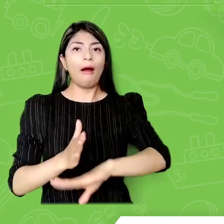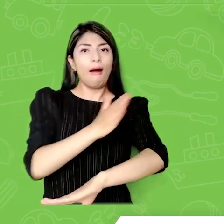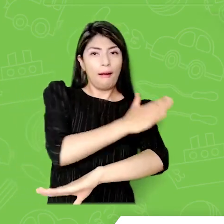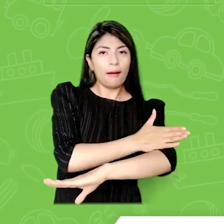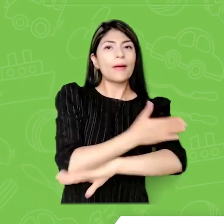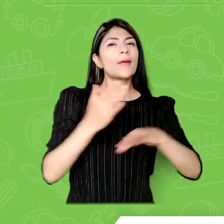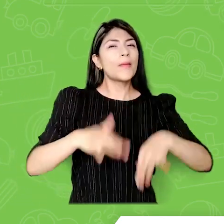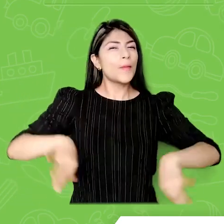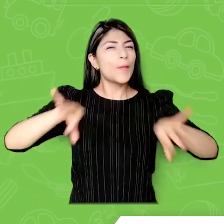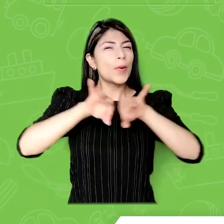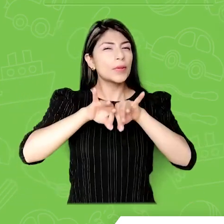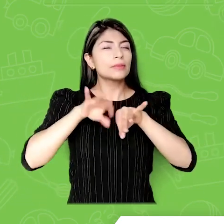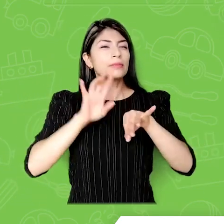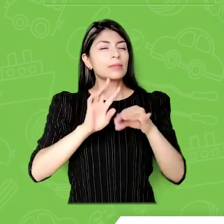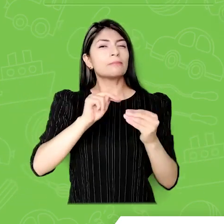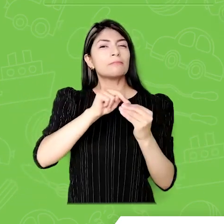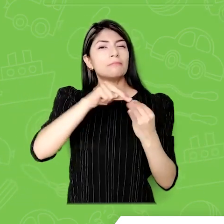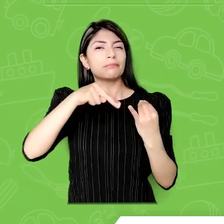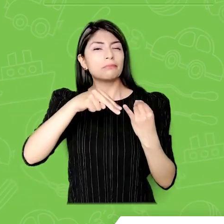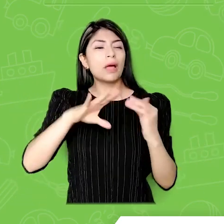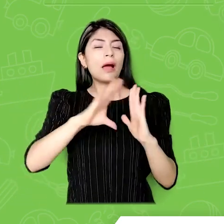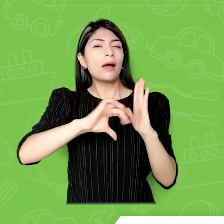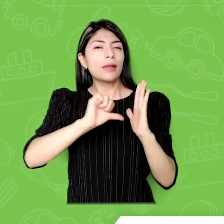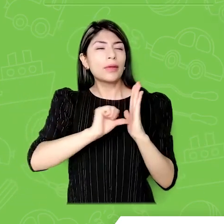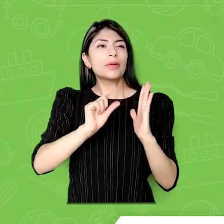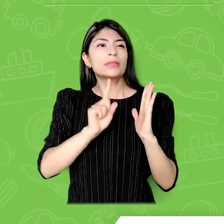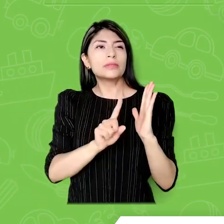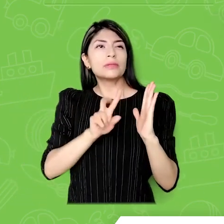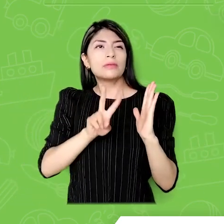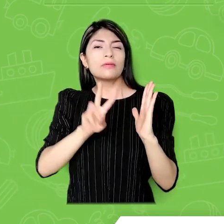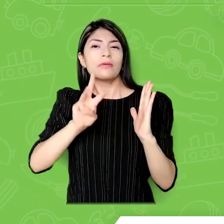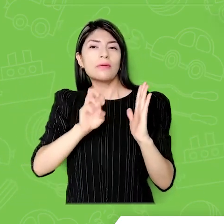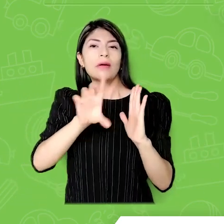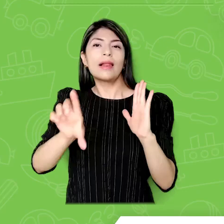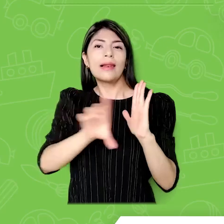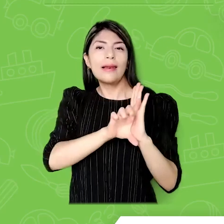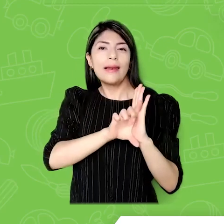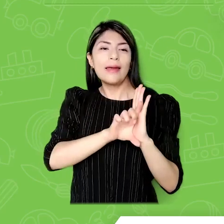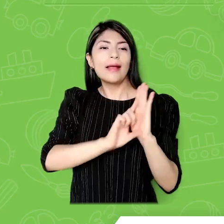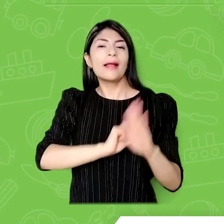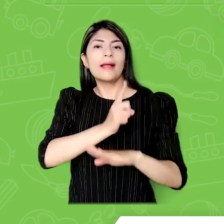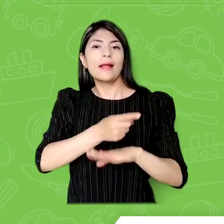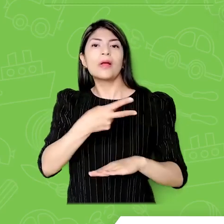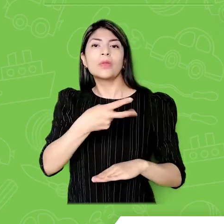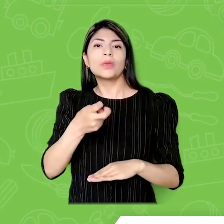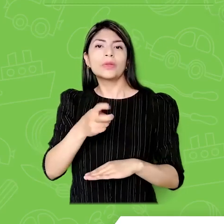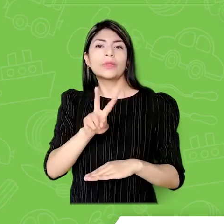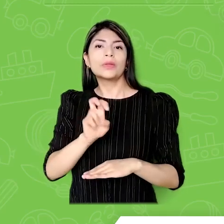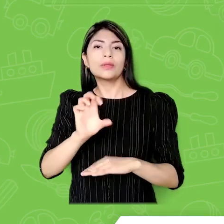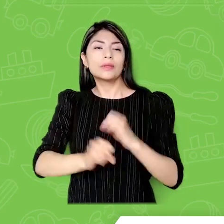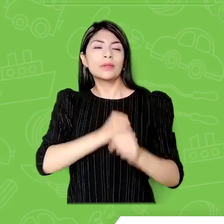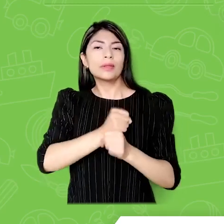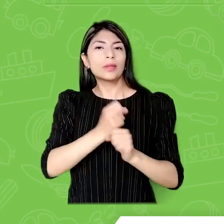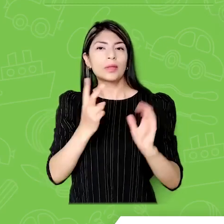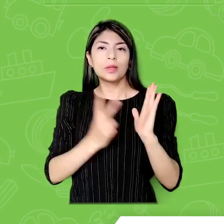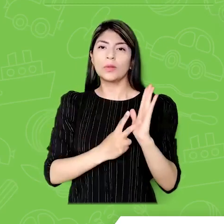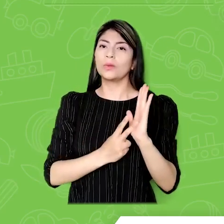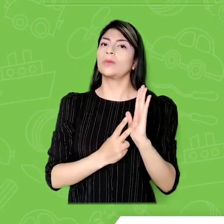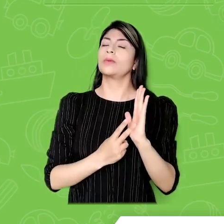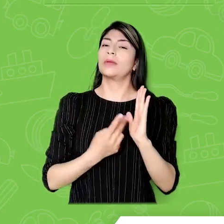casos establecidos en el artículo 128 de la Ley Estatutaria 270 de